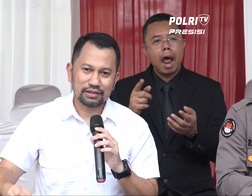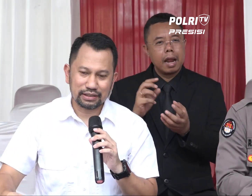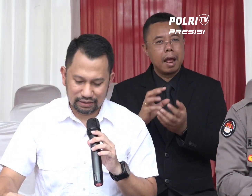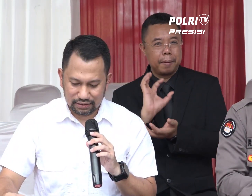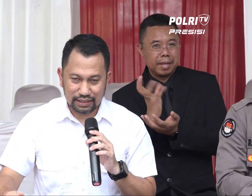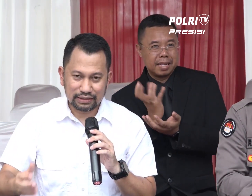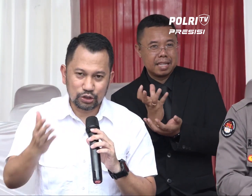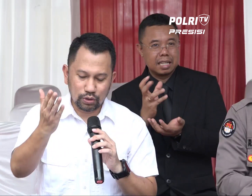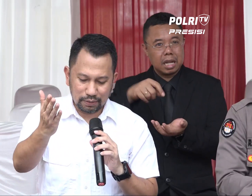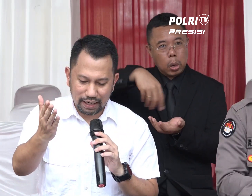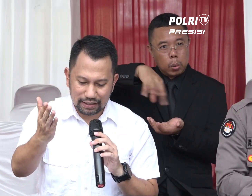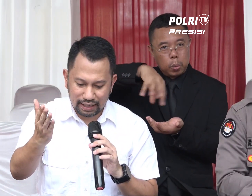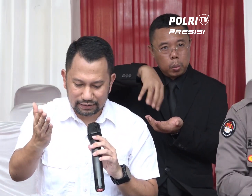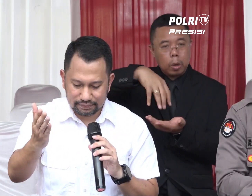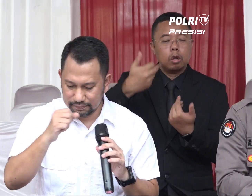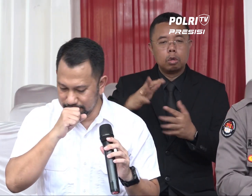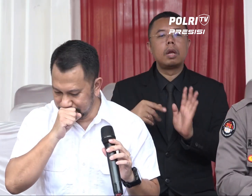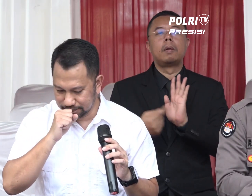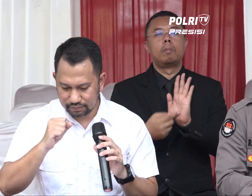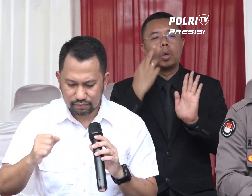mixer, dan tadi sudah diperagakan.